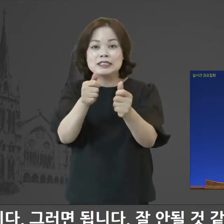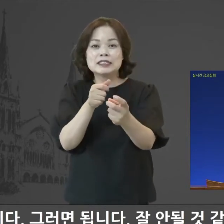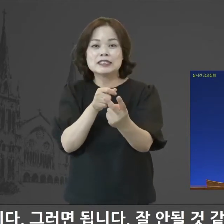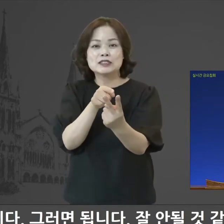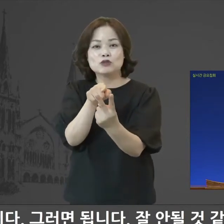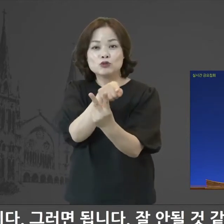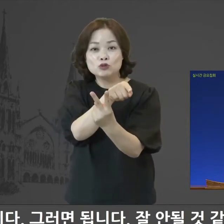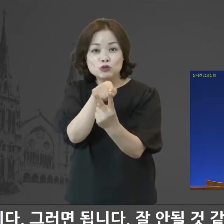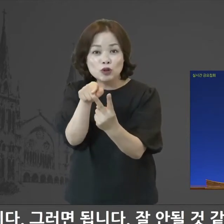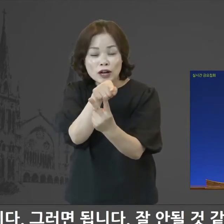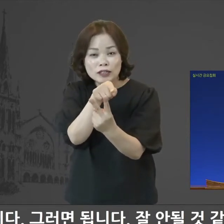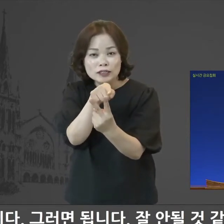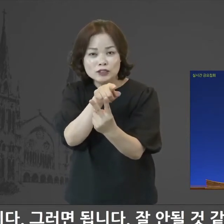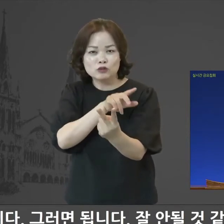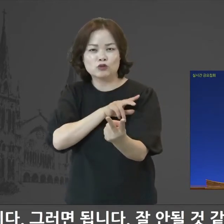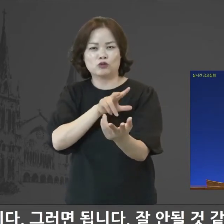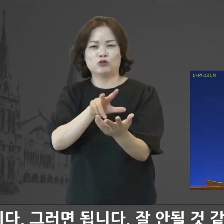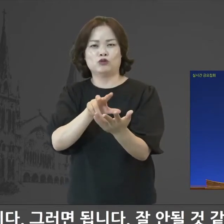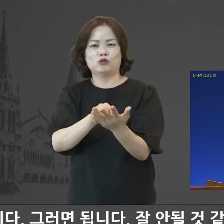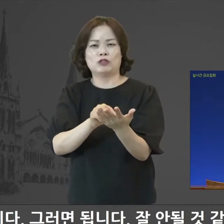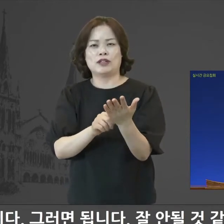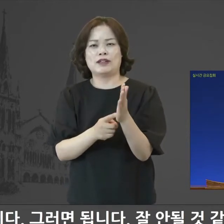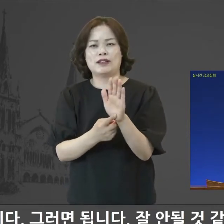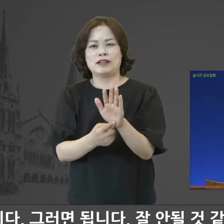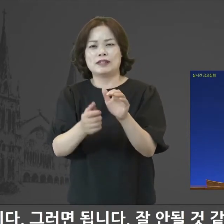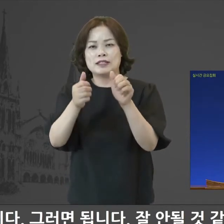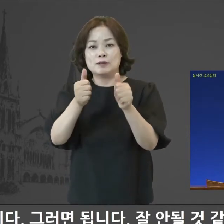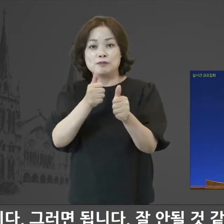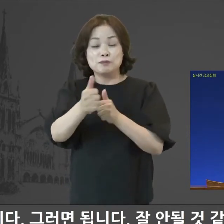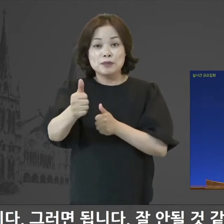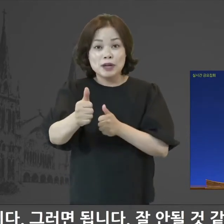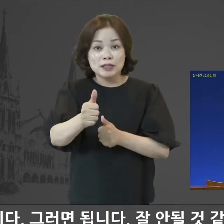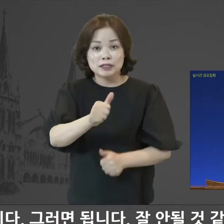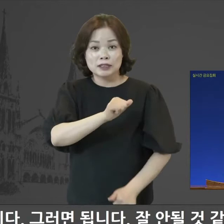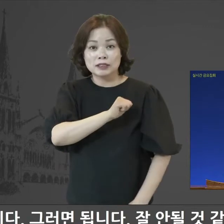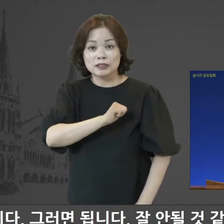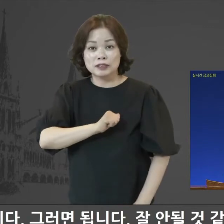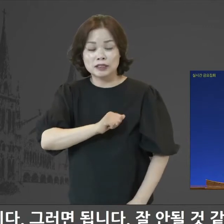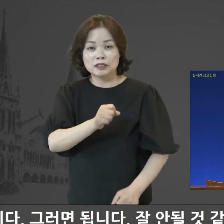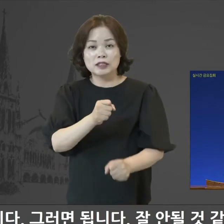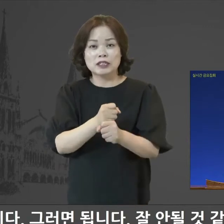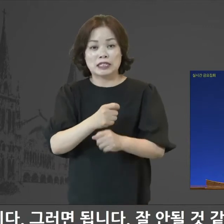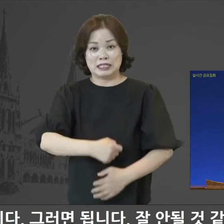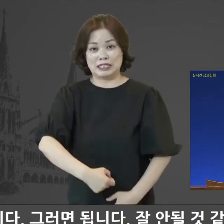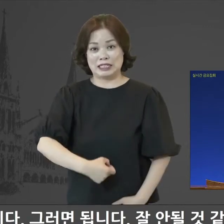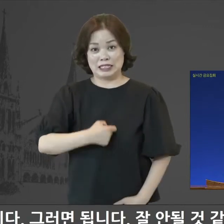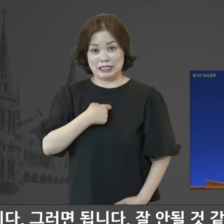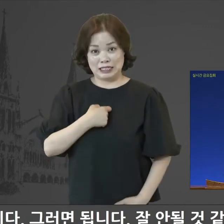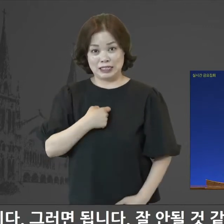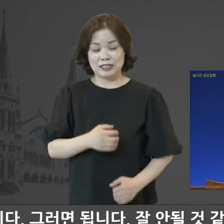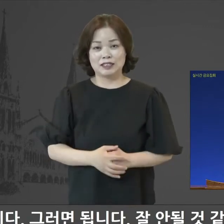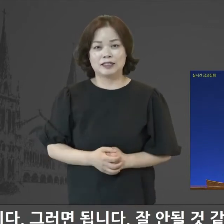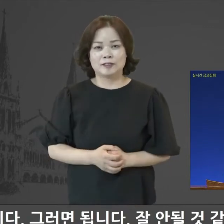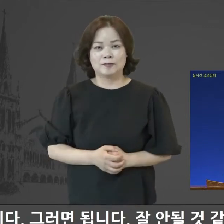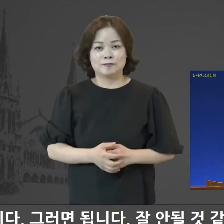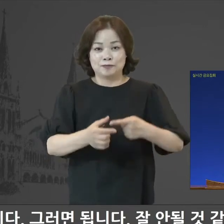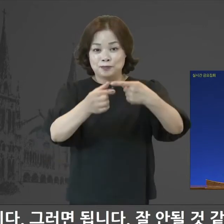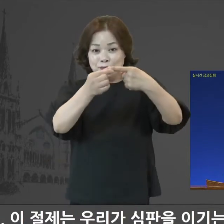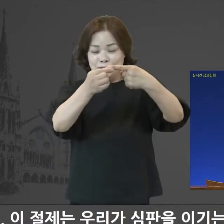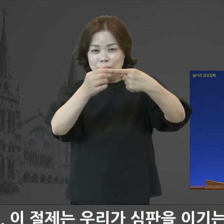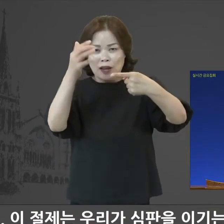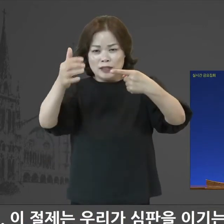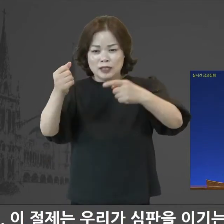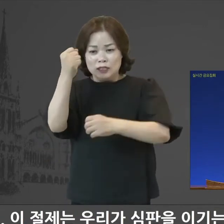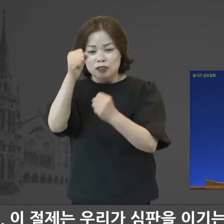수 있는 두 가지 주제가 있다면 오늘 나온 거예요. 심판을 이길 수 있는 절대 주제는 의입니다. 그렇죠? 의는 하나님의